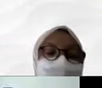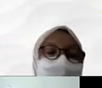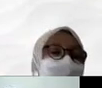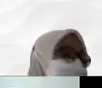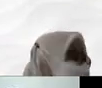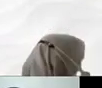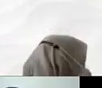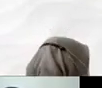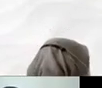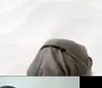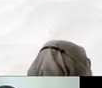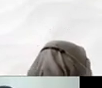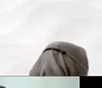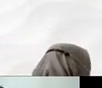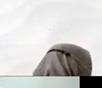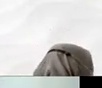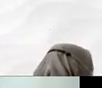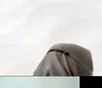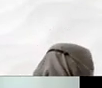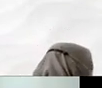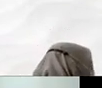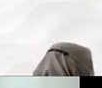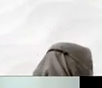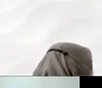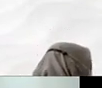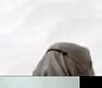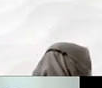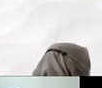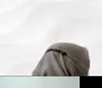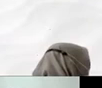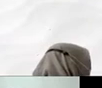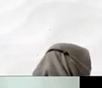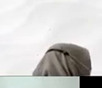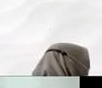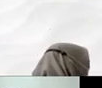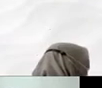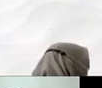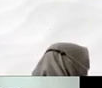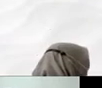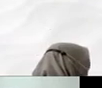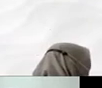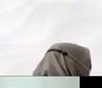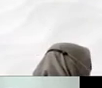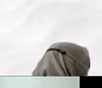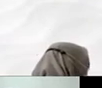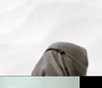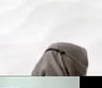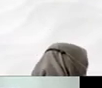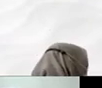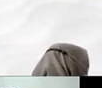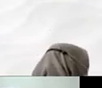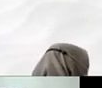Kebaharuan Dan juga Perlu mendapat perhatian kita semua Agar Indonesia Bisa terus maju